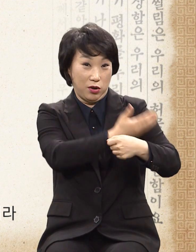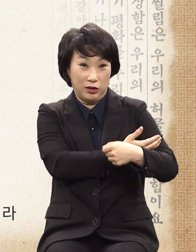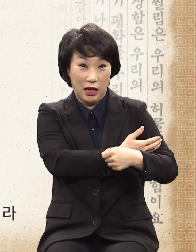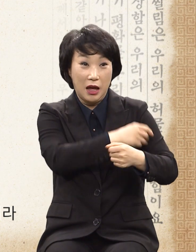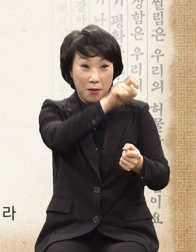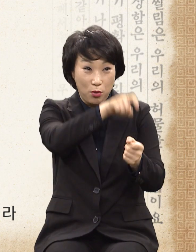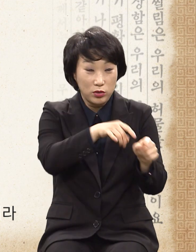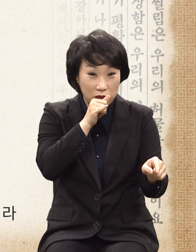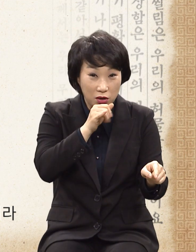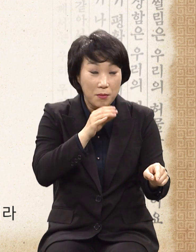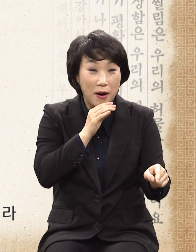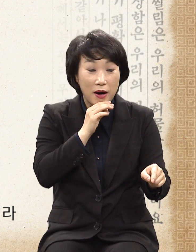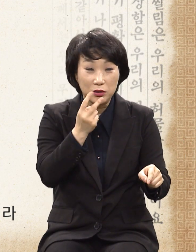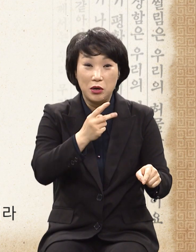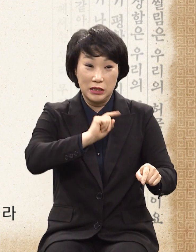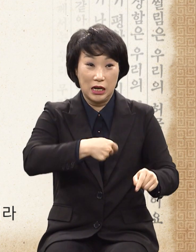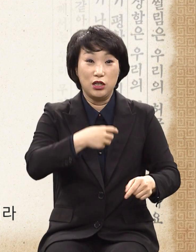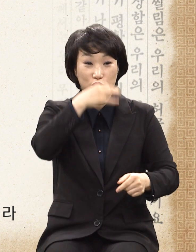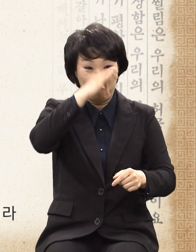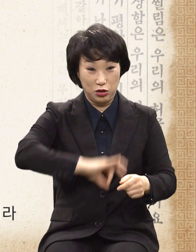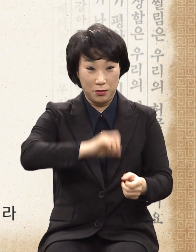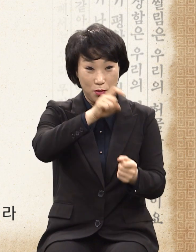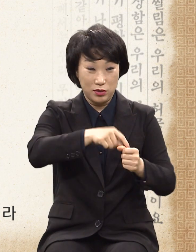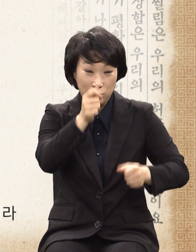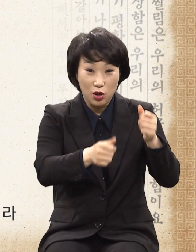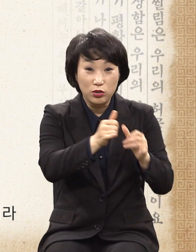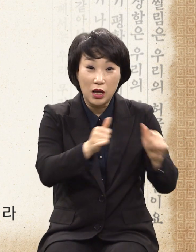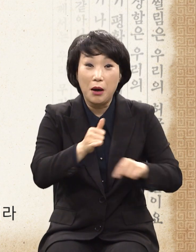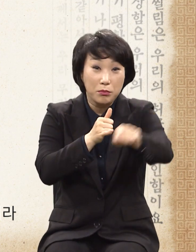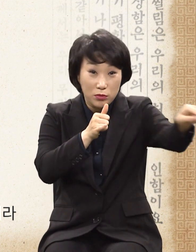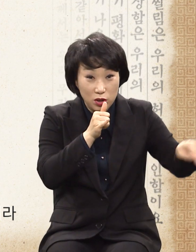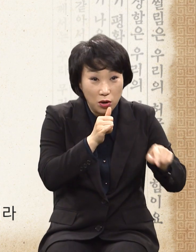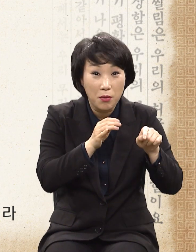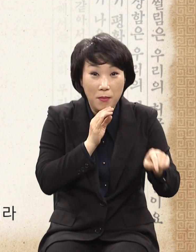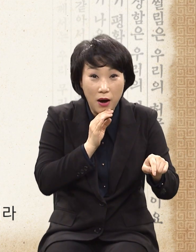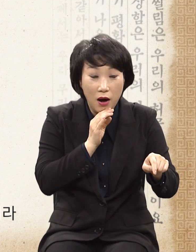권세, 자기 유익을 위해 경주하는 사람들은